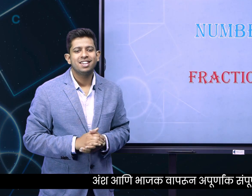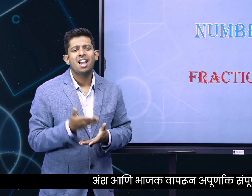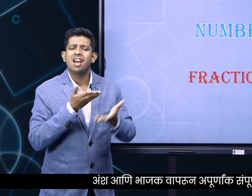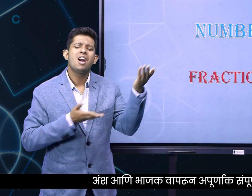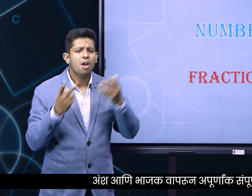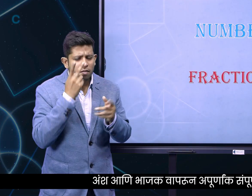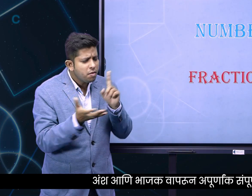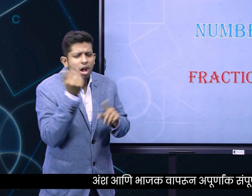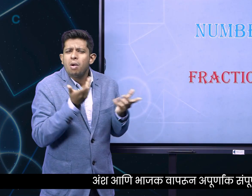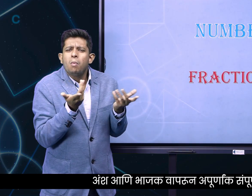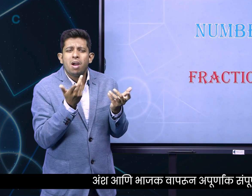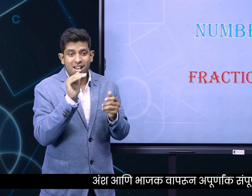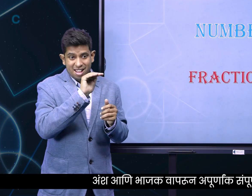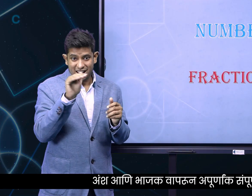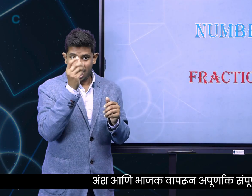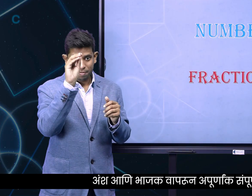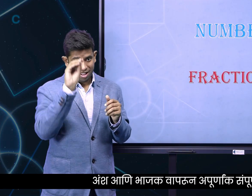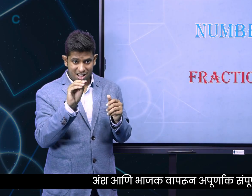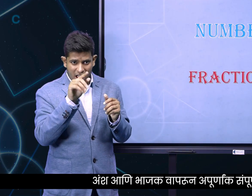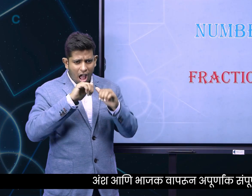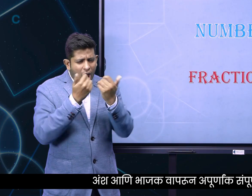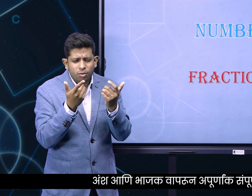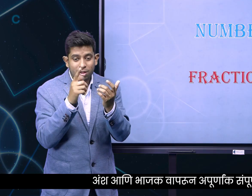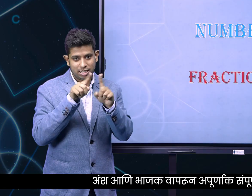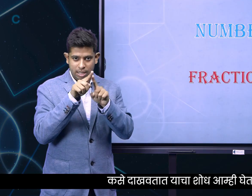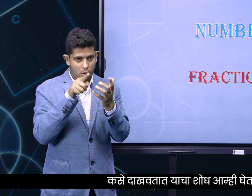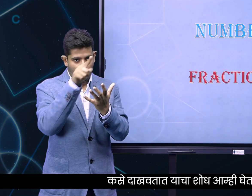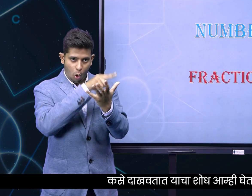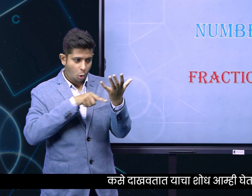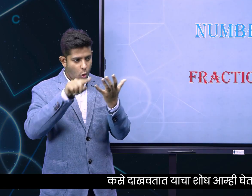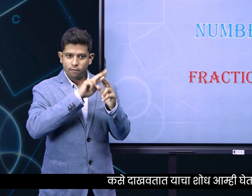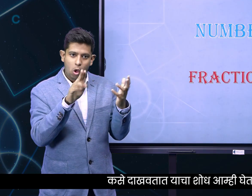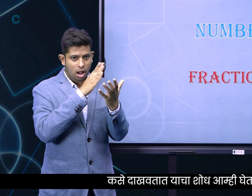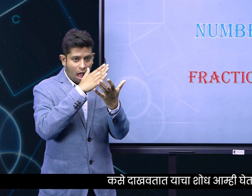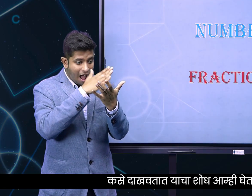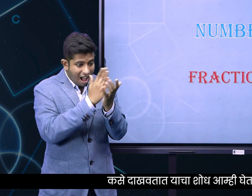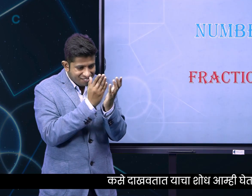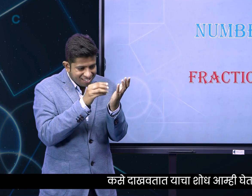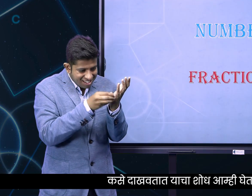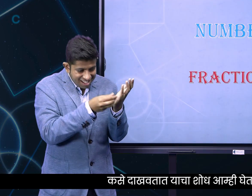अंश आणि भाजक वापरून अपूर्णांक संपूर्ण भाग कसे दाखवतात याचा शोध आम्ही घेतला.